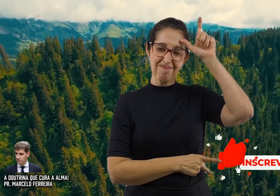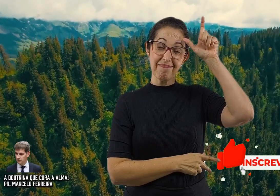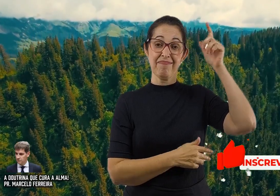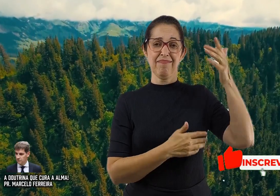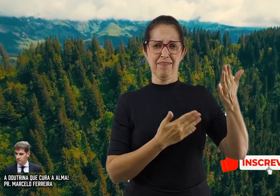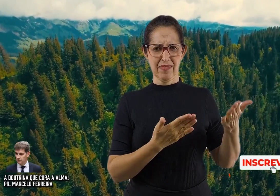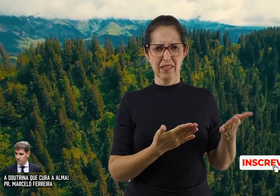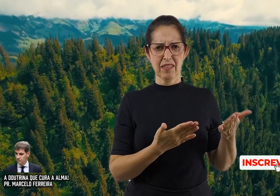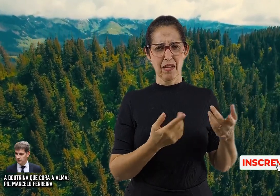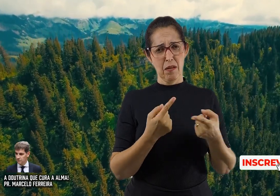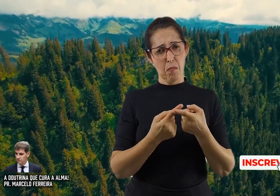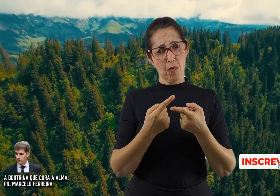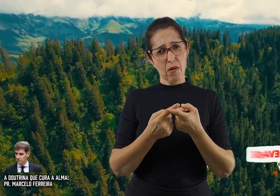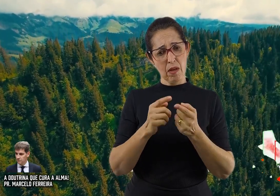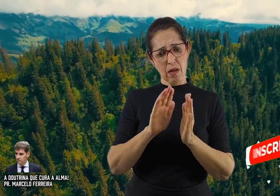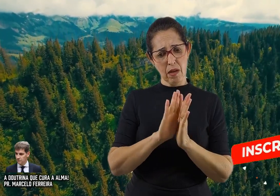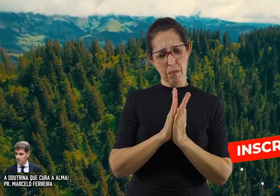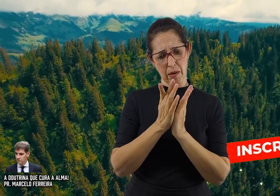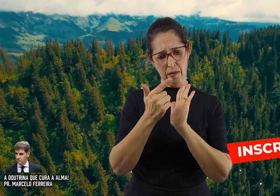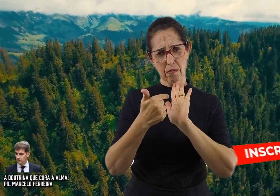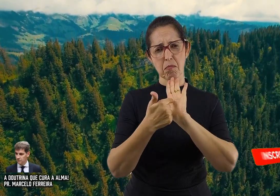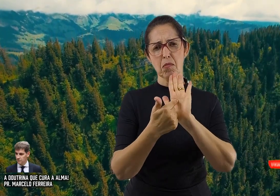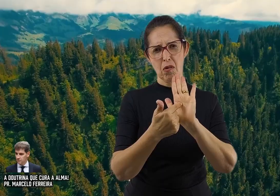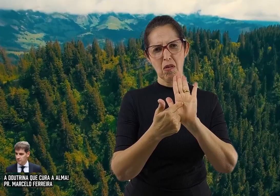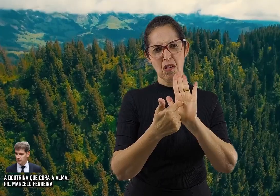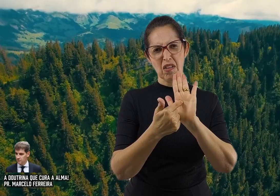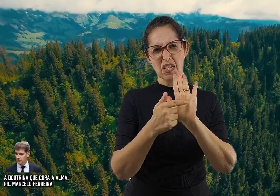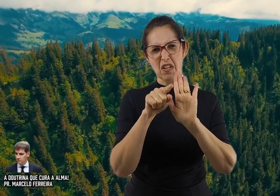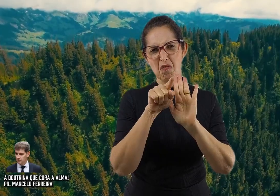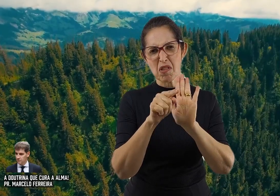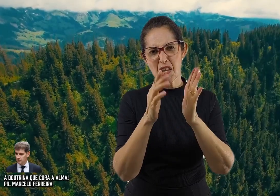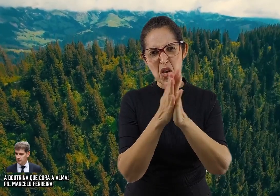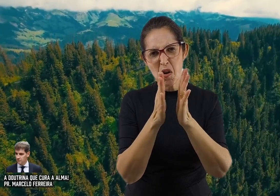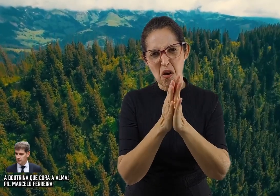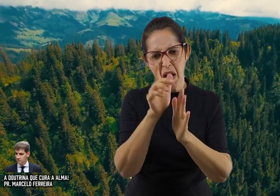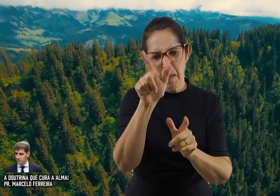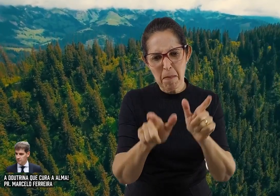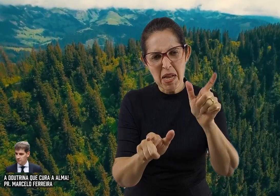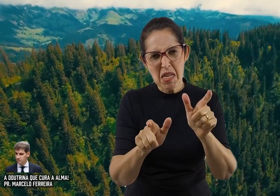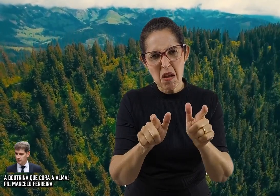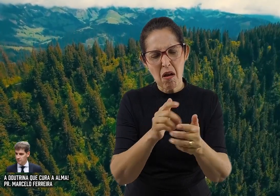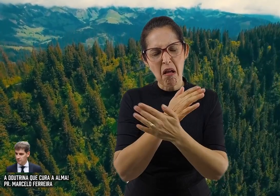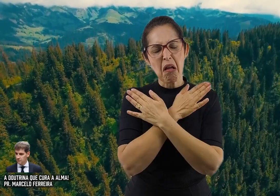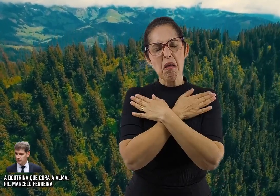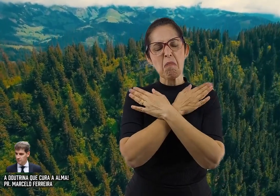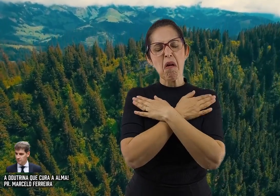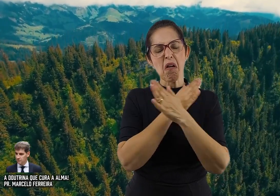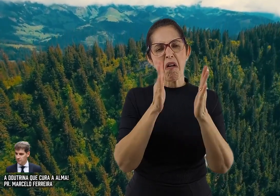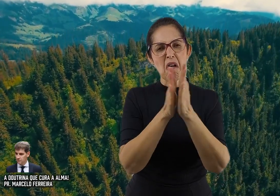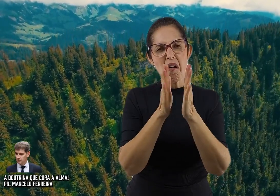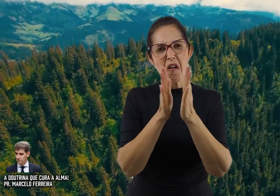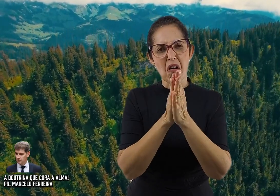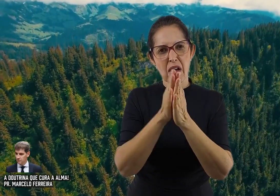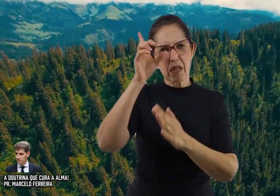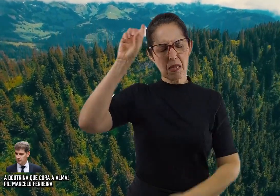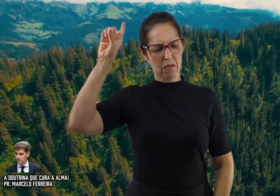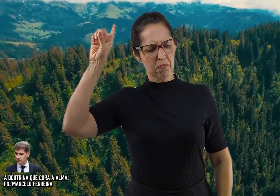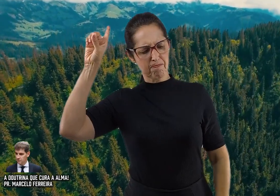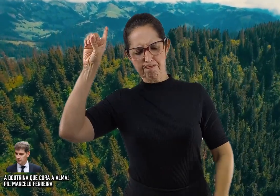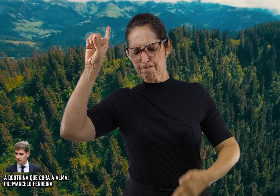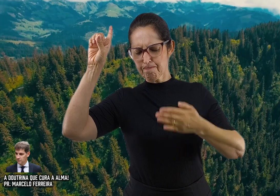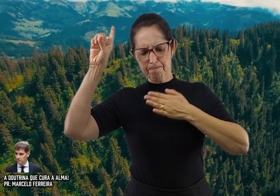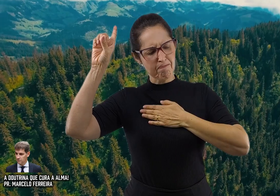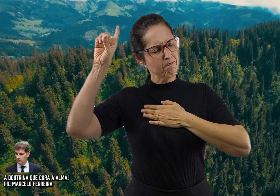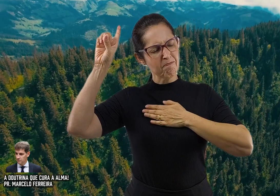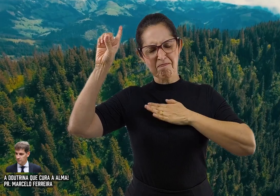A palavra diz que invocar mortos é abominável ao Senhor. Tem ensino no Velho e no Novo Testamento sobre isso.